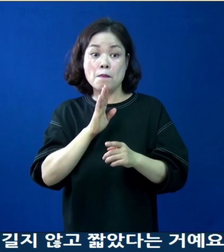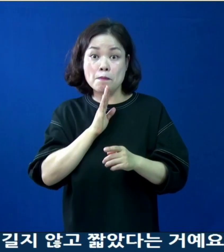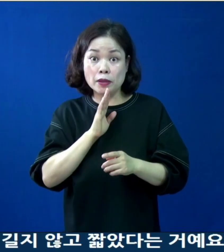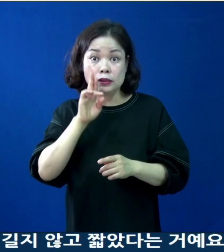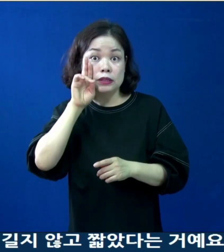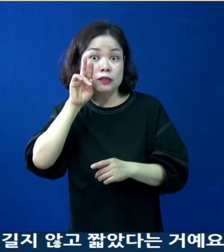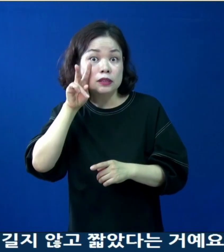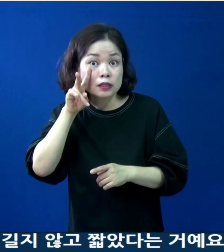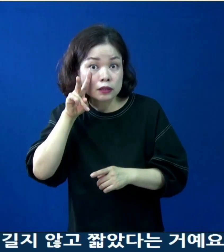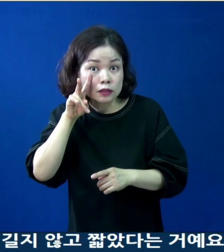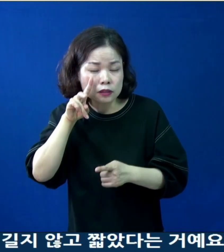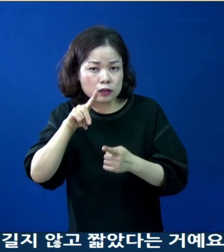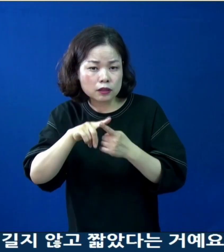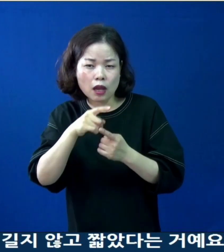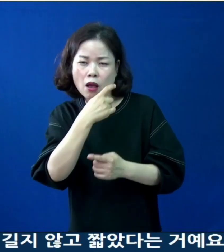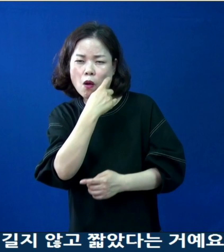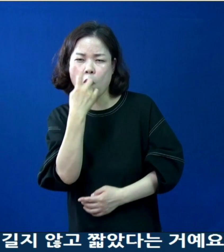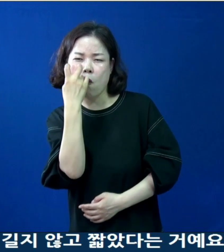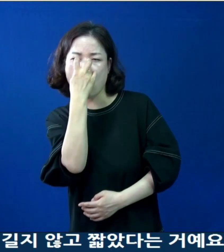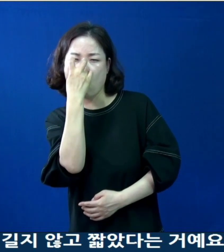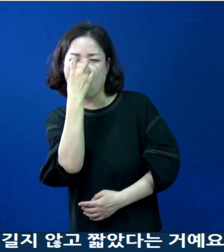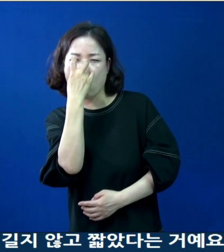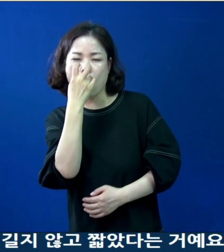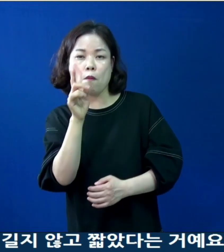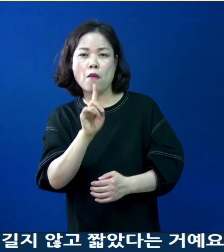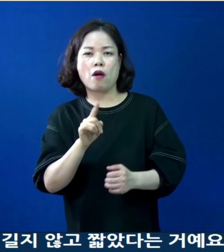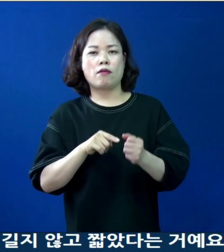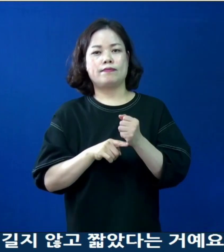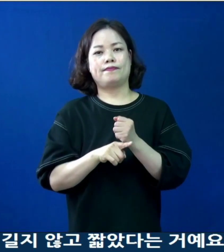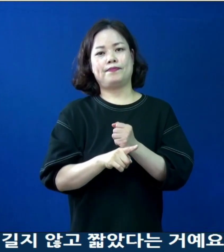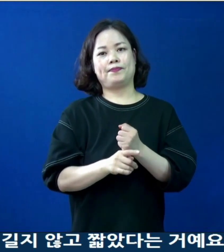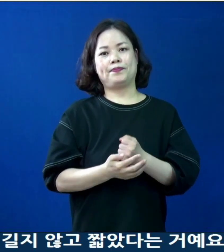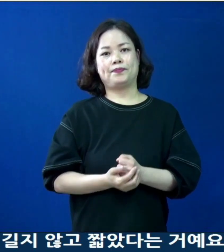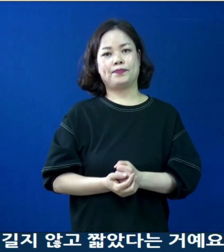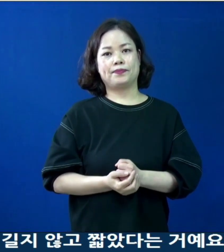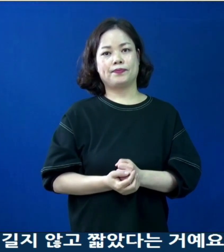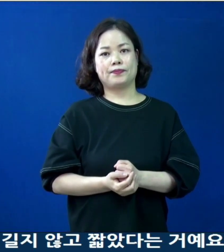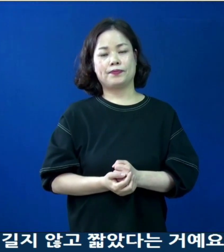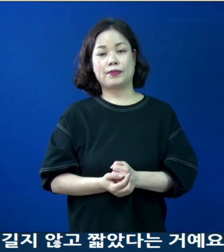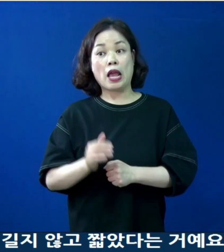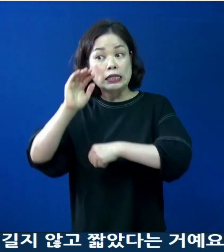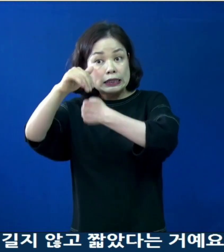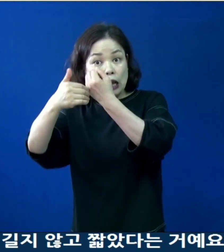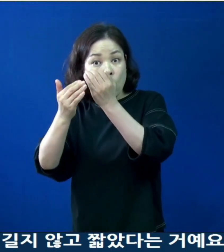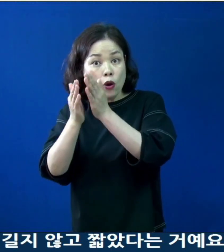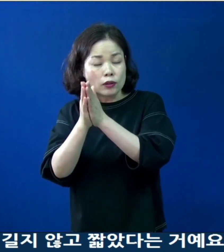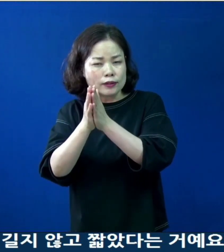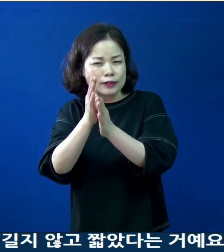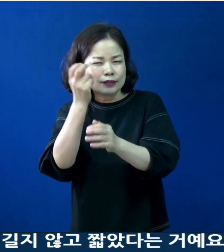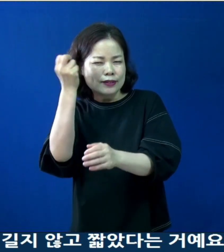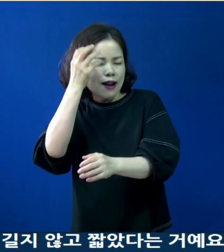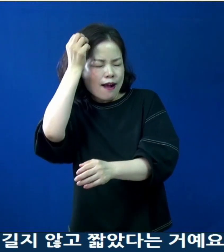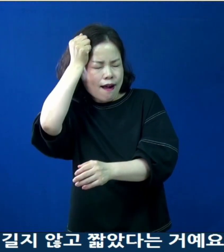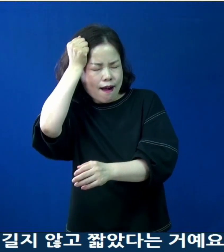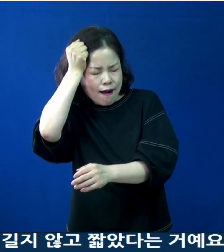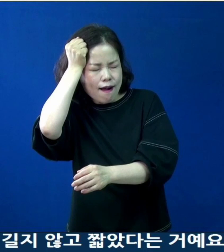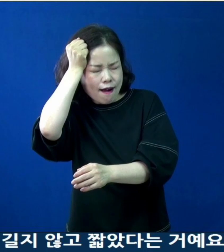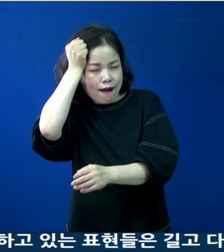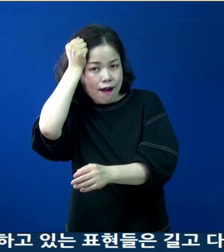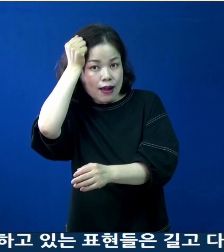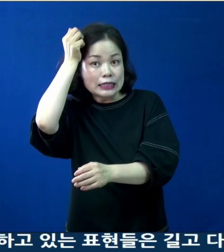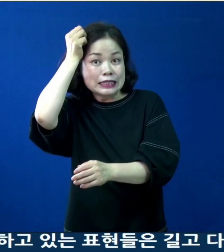맞는지 틀리는지 검증했다는 겁니다. 이건 무슨 뜻이냐면 성경을 자주 기억하고